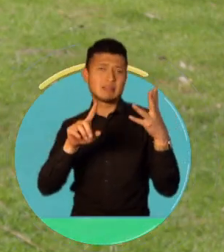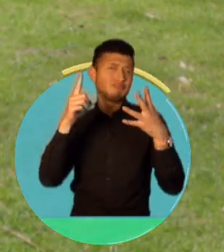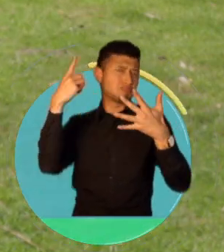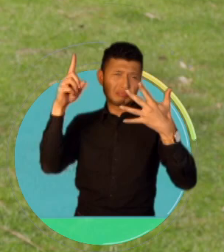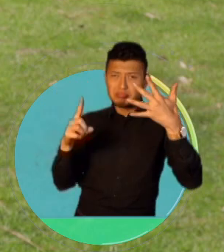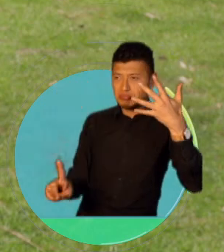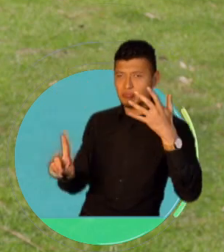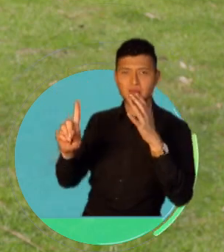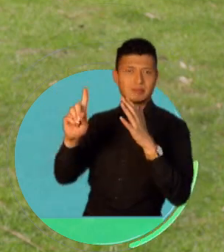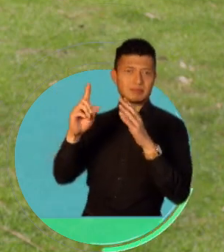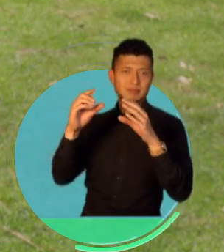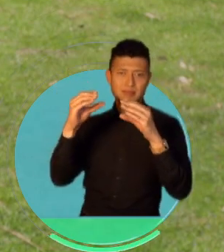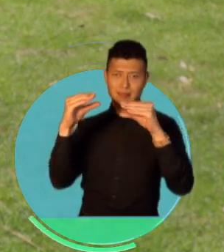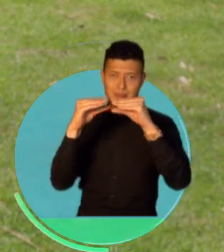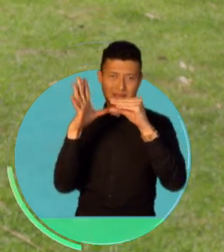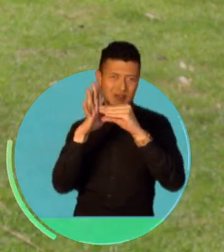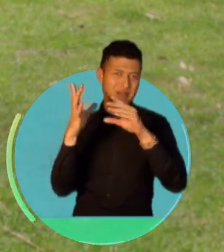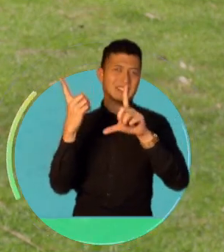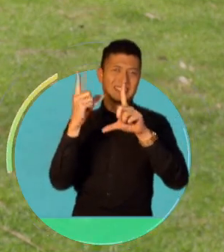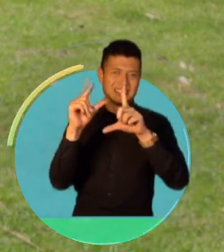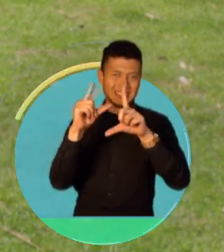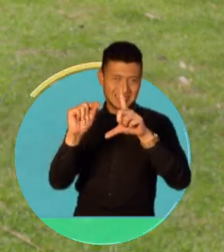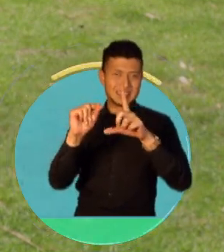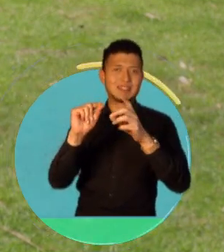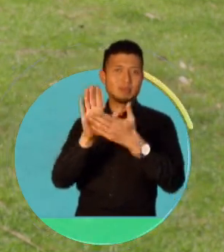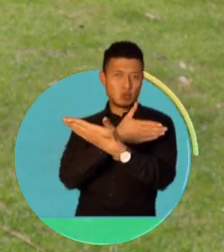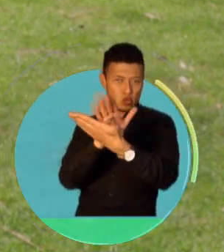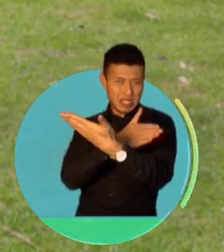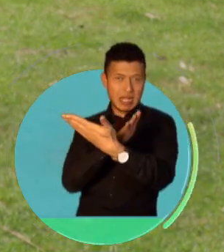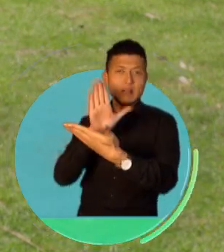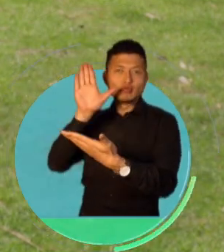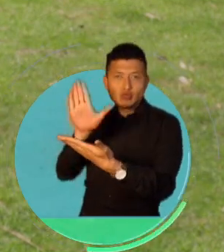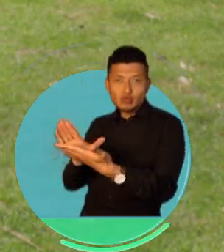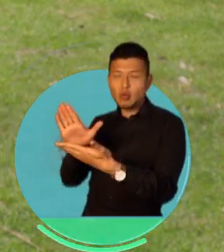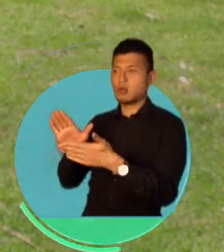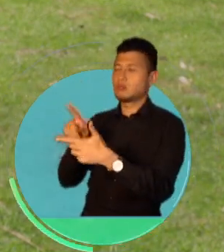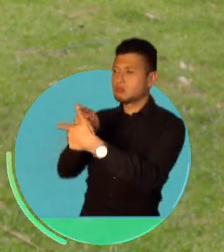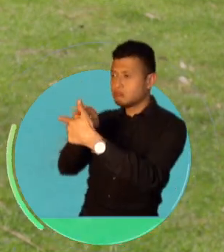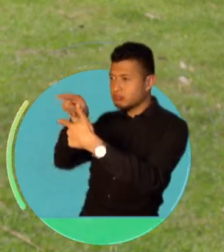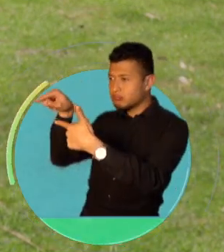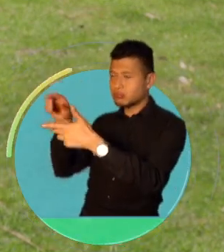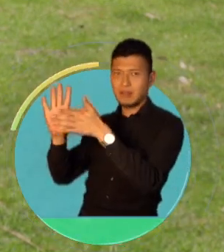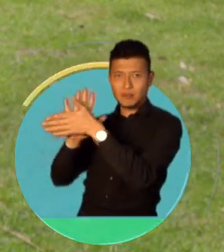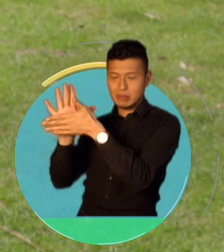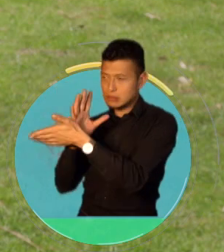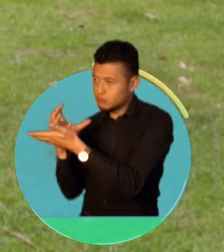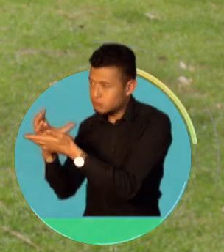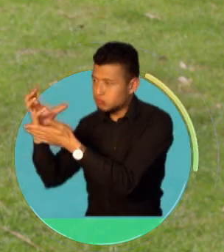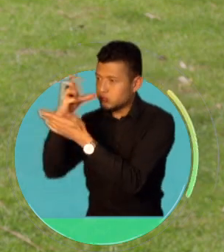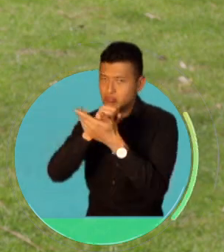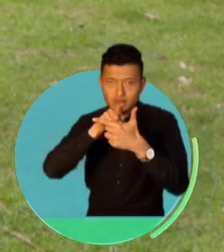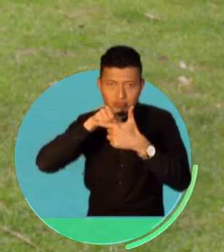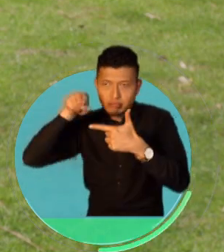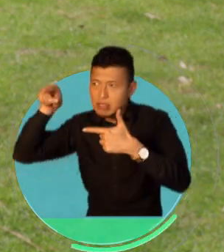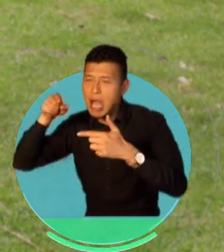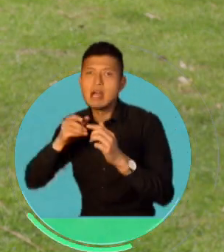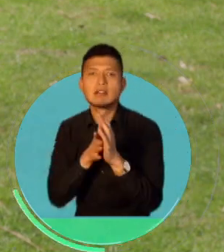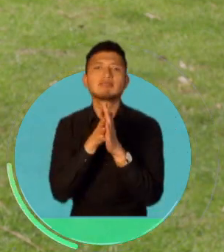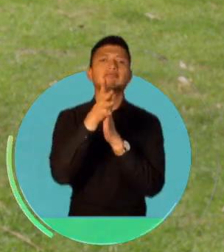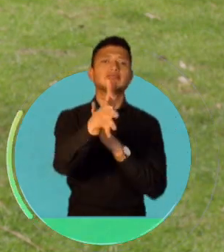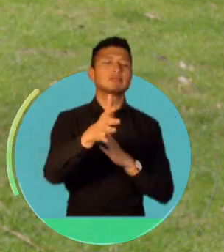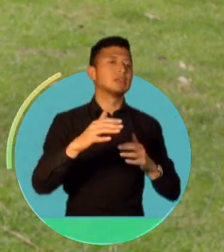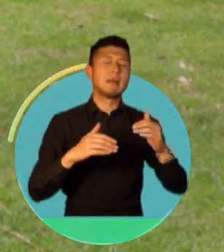tiidal todo lo que tiene que ver con plataformas de música que arrojan datos esos datos los sacamos y de ahí